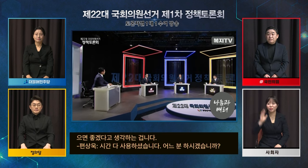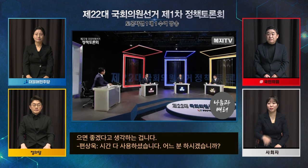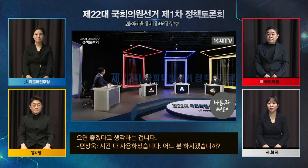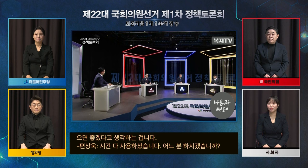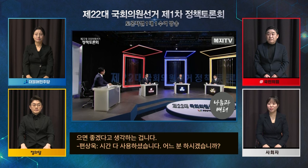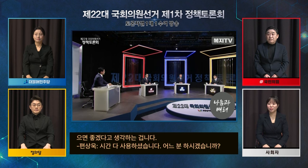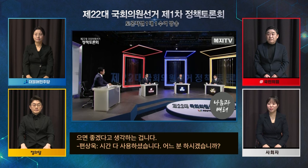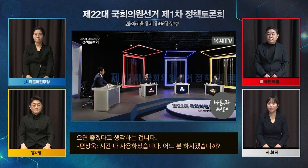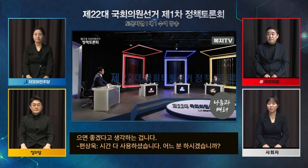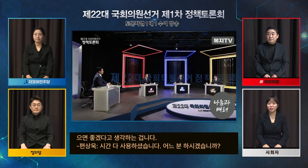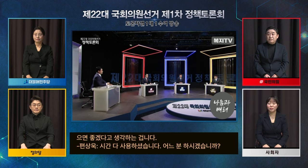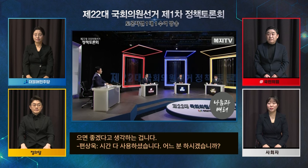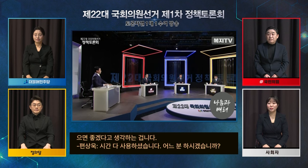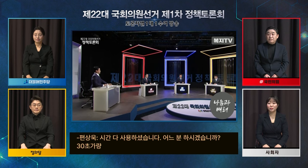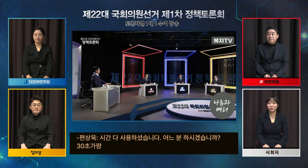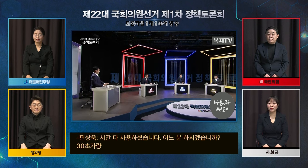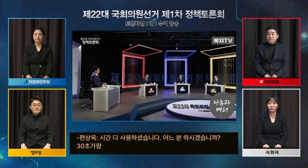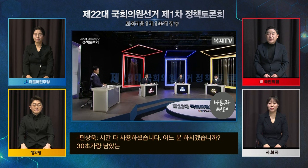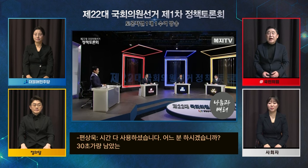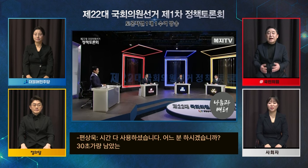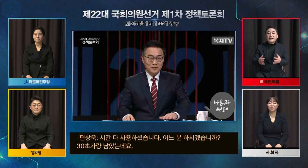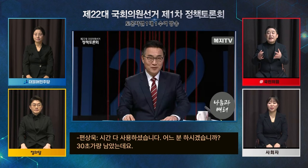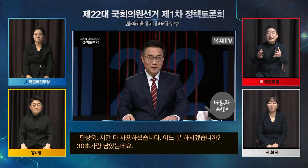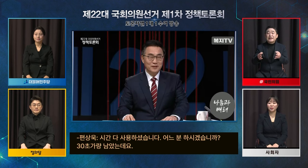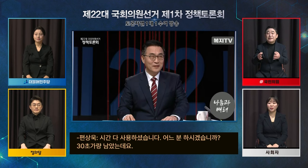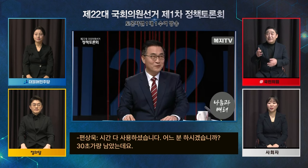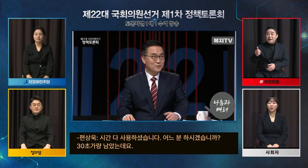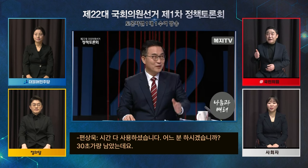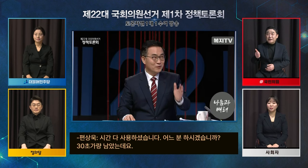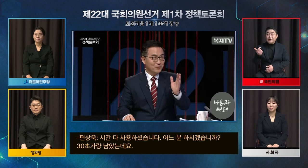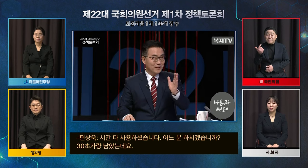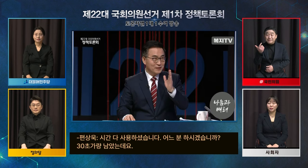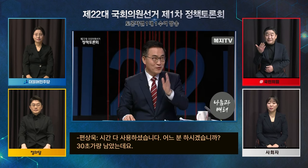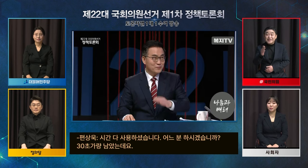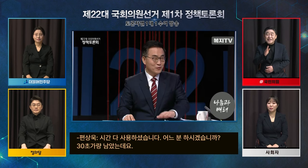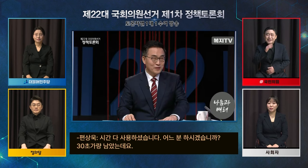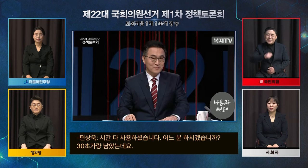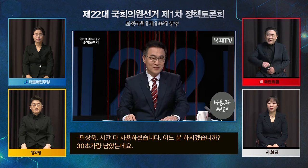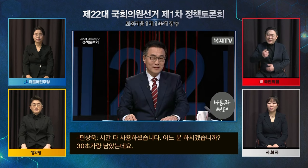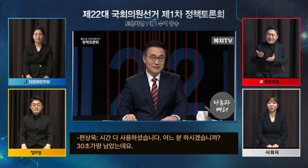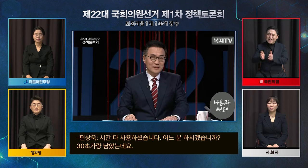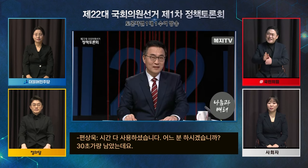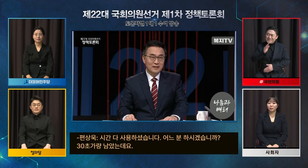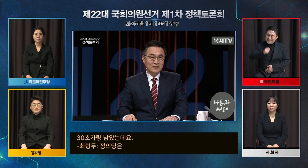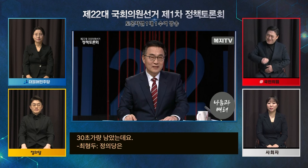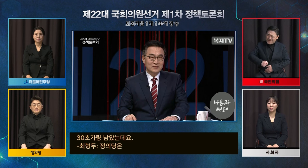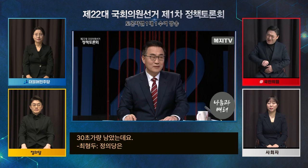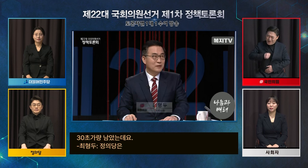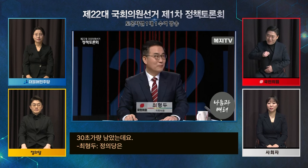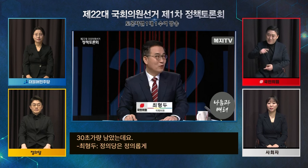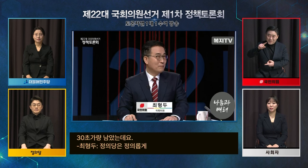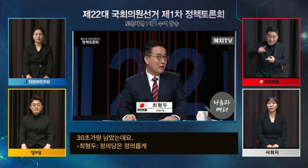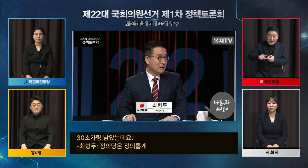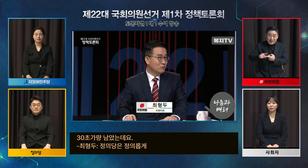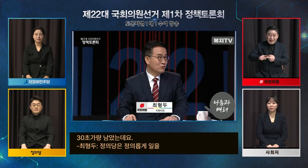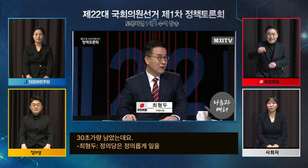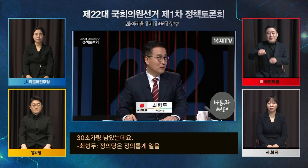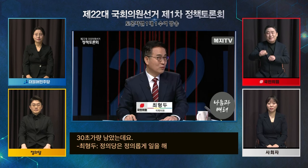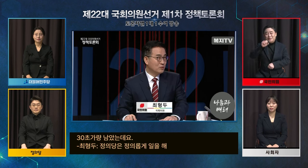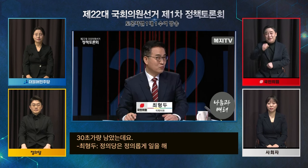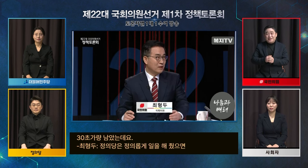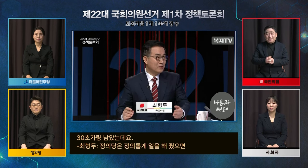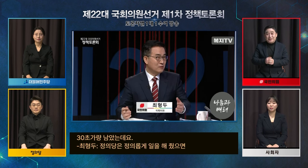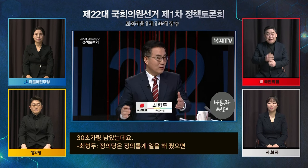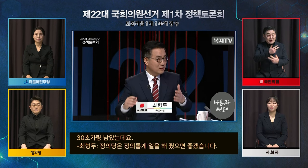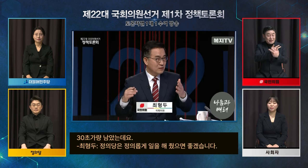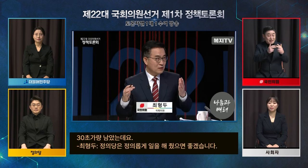제가 먼저 할까요? 우리 김종민 의장님께 정말 주문드리고 싶은데 정의당은 좀 정의롭게 일을 해줬으면 좋겠습니다. 그런데 이재명 대표가 방탄 국회